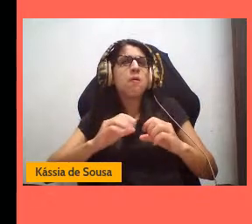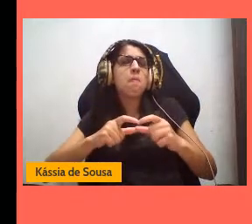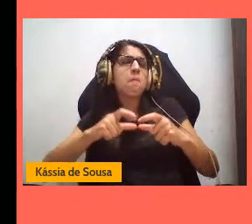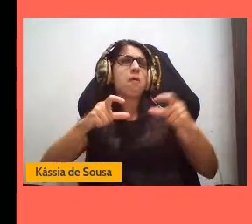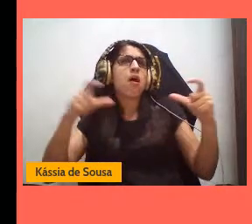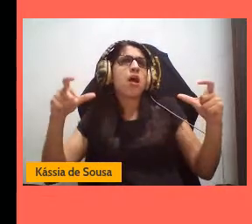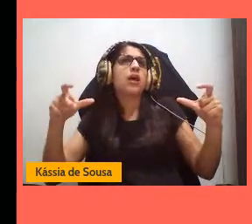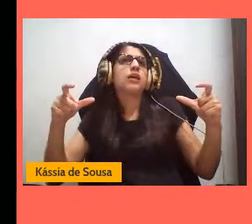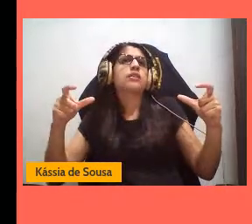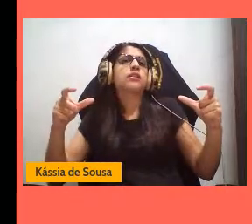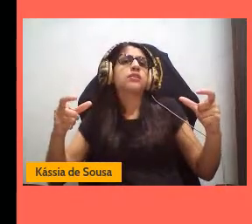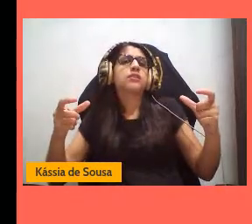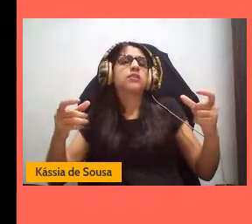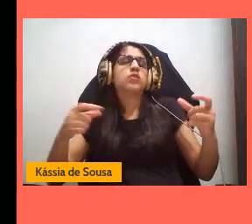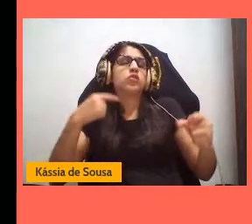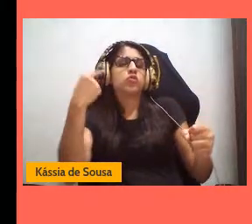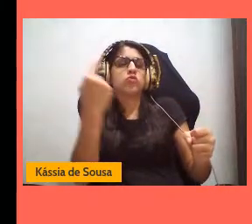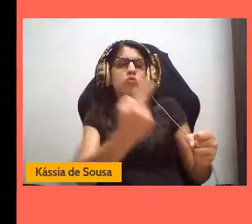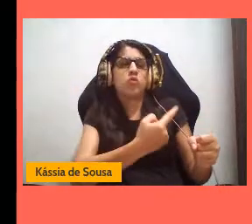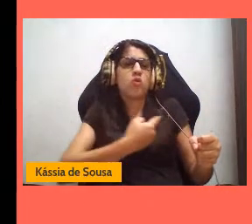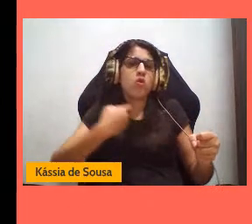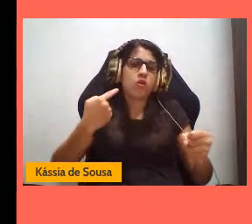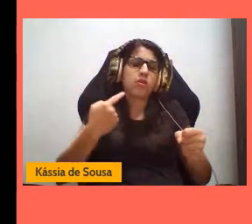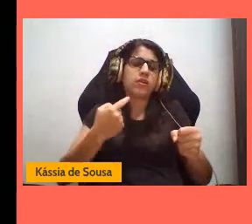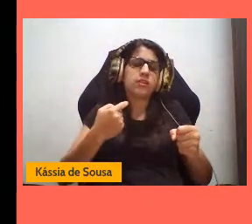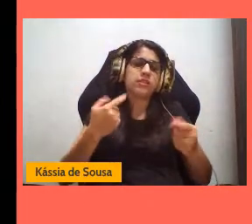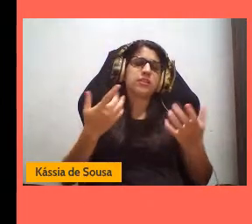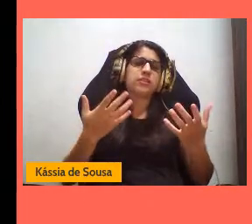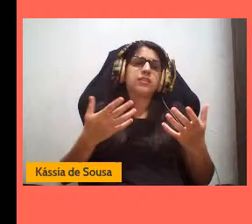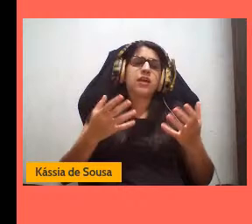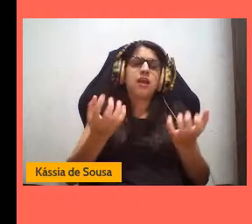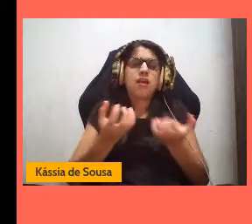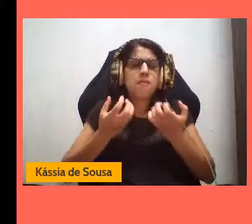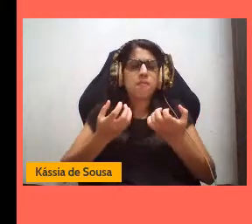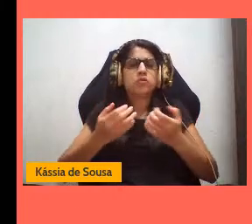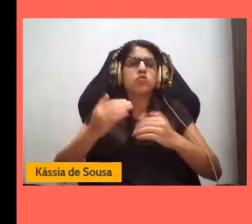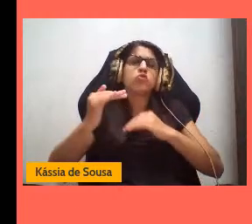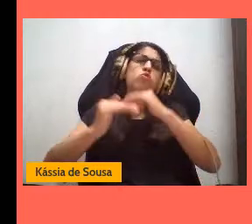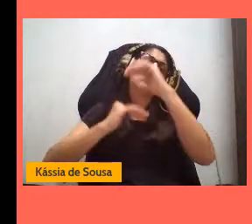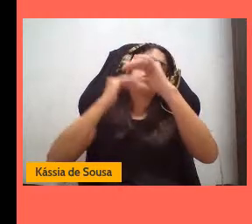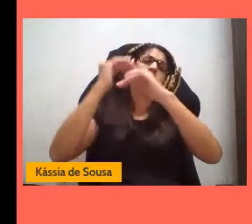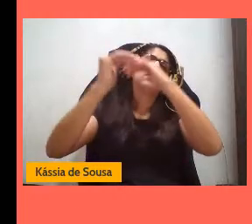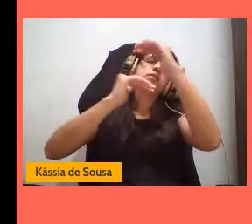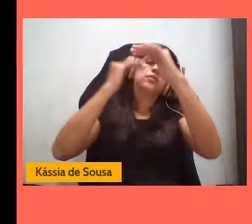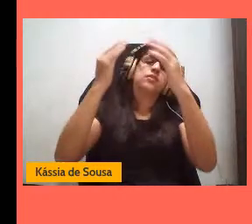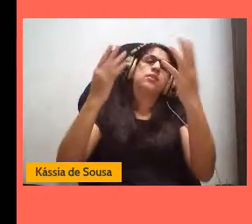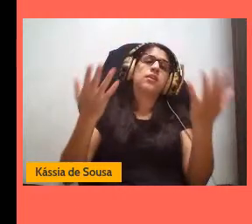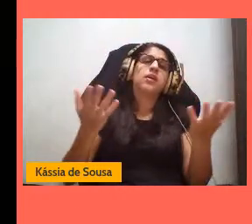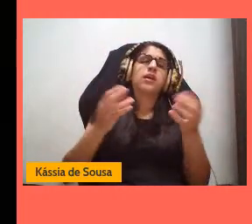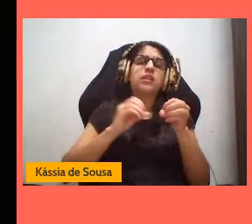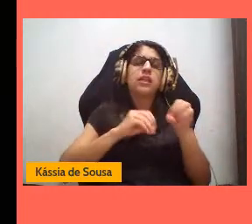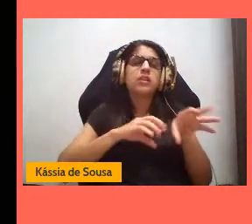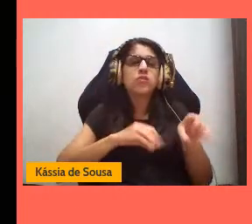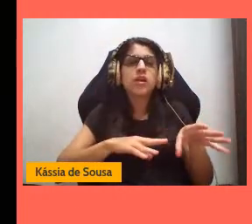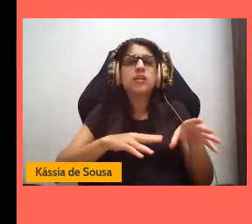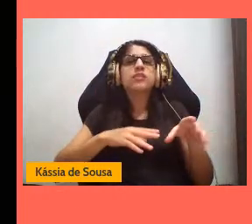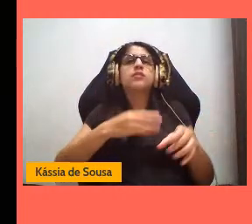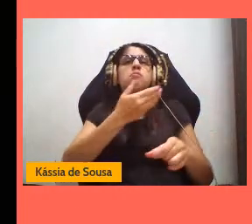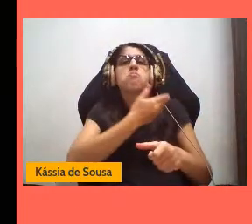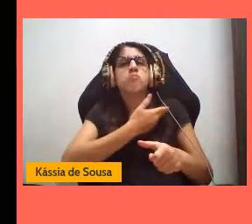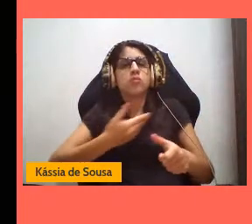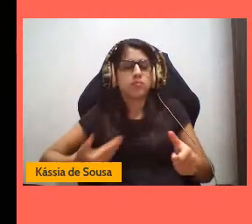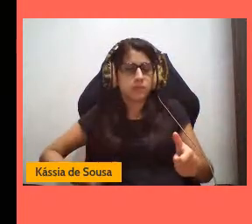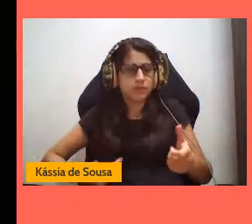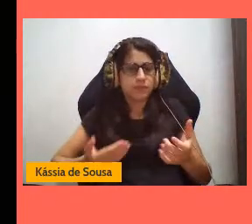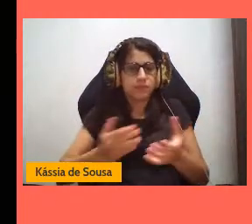empenhados em construir, sobretudo nesse sentido da defesa da educação pública. Eu percebi